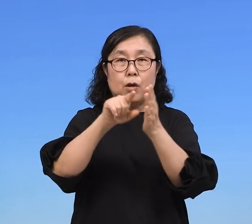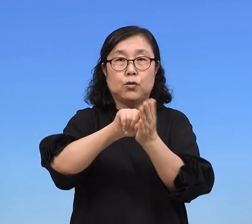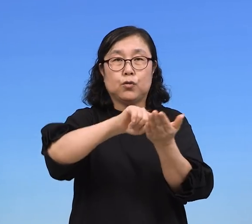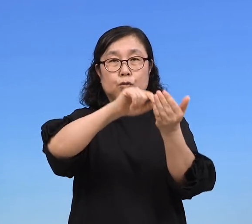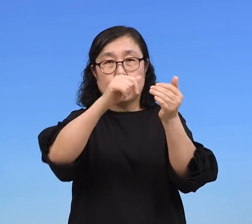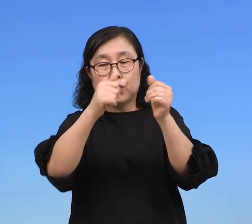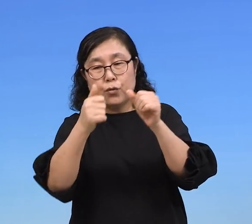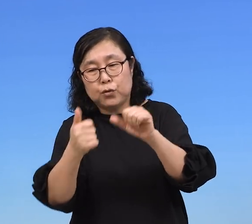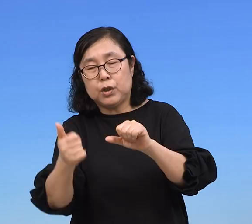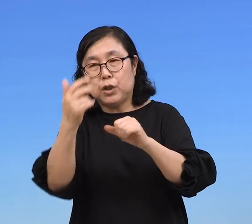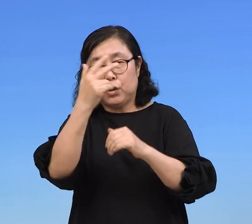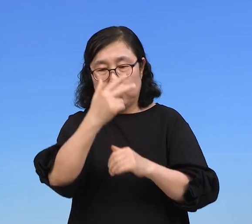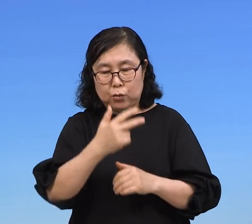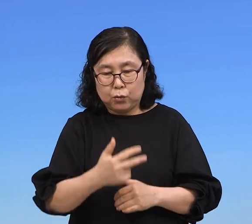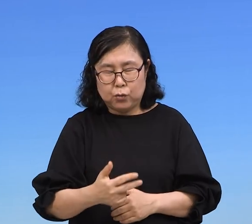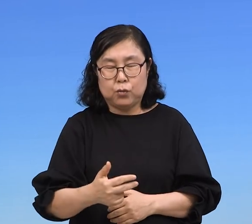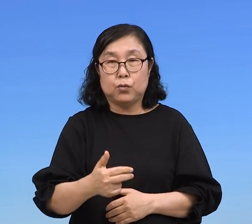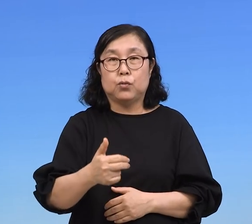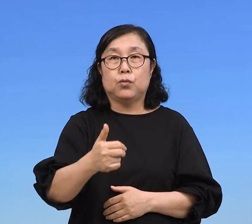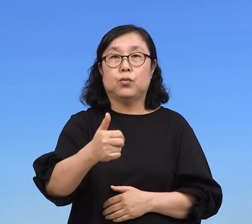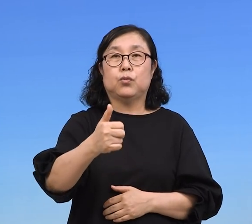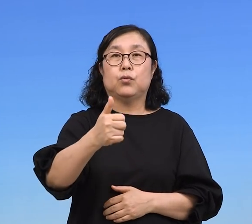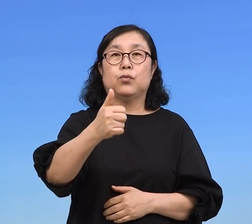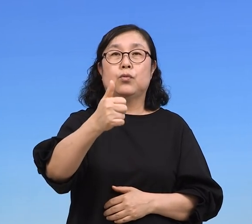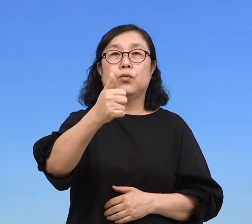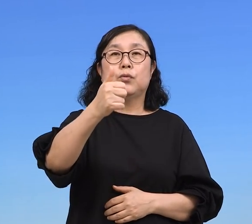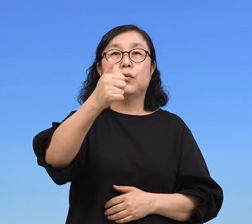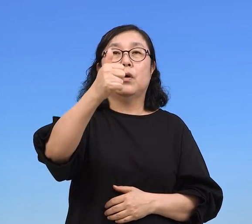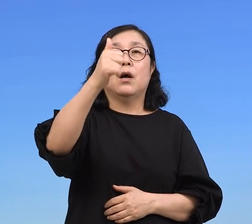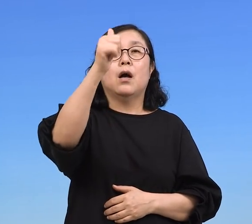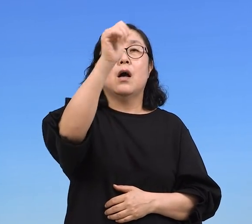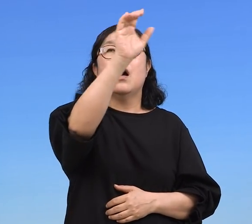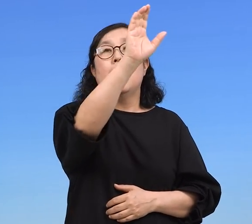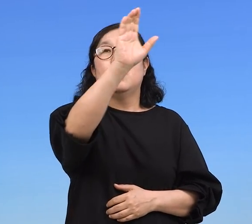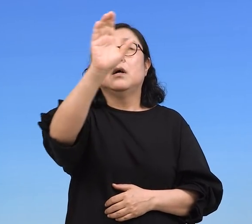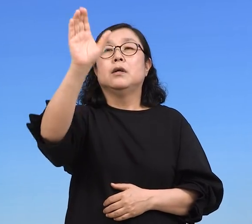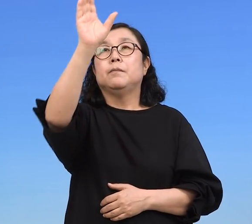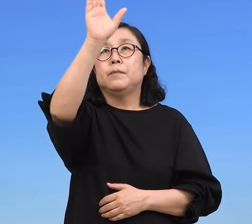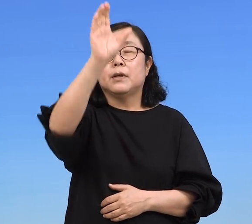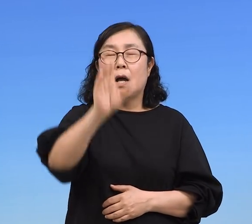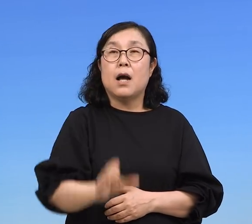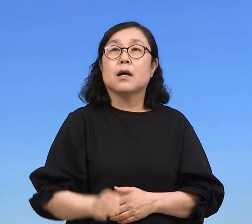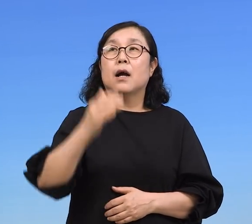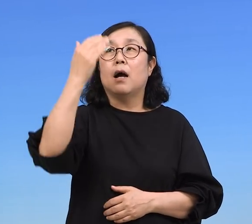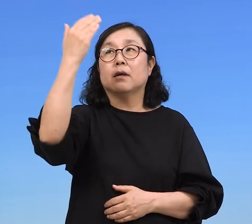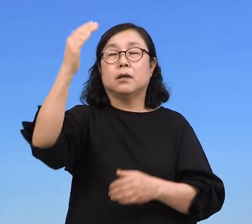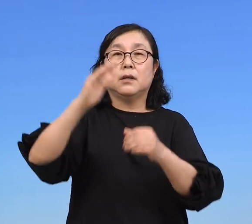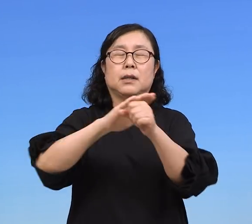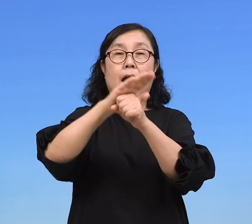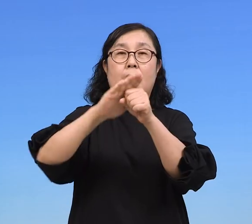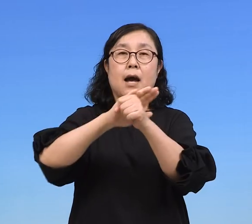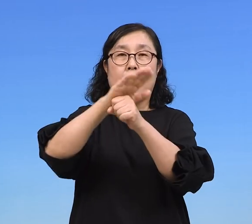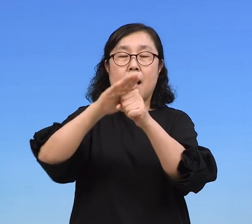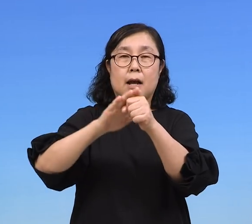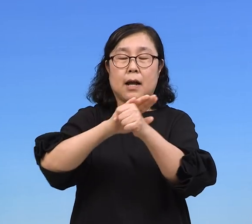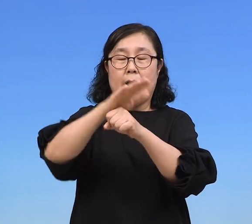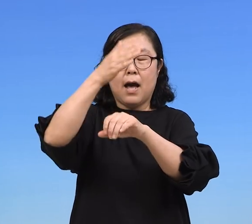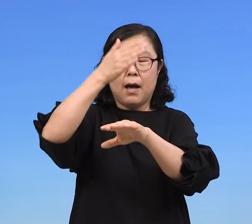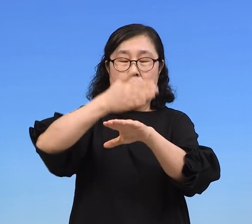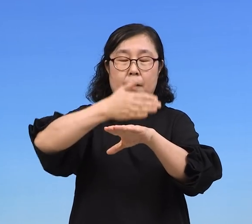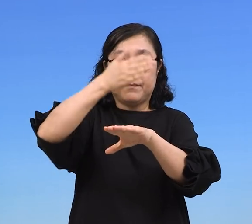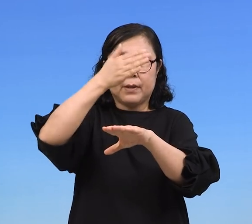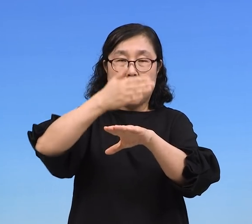우리 죄 위해 죽으신 주 십자가 그 사랑 감사하네.